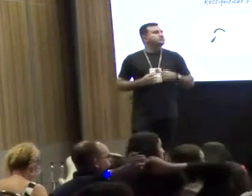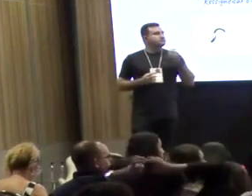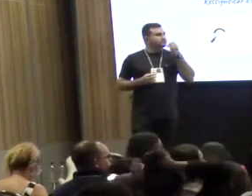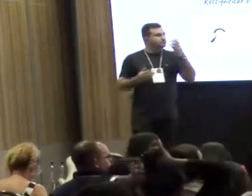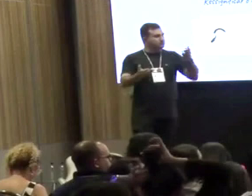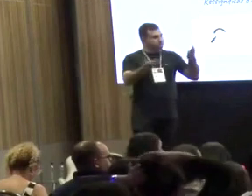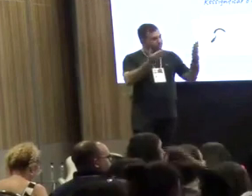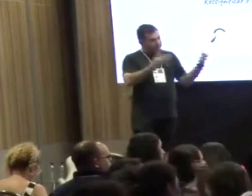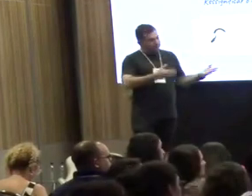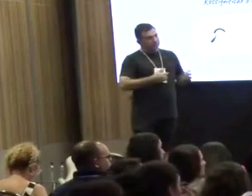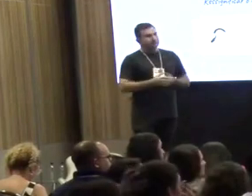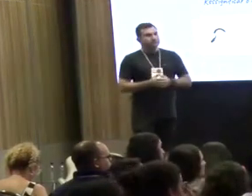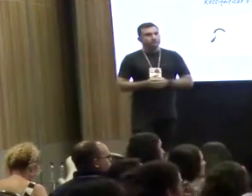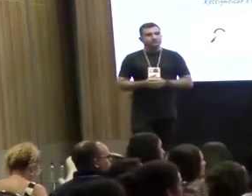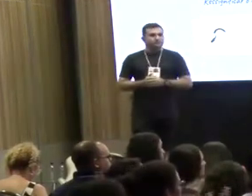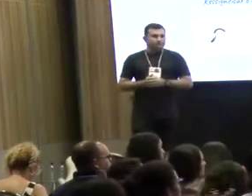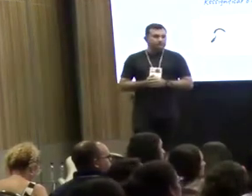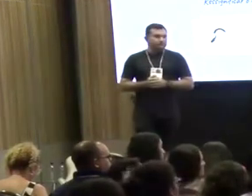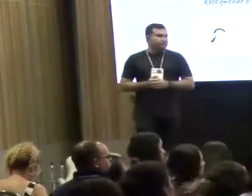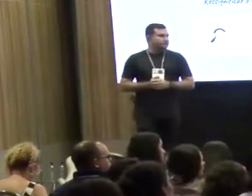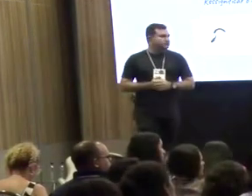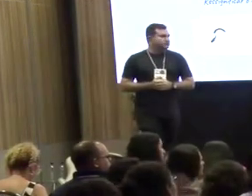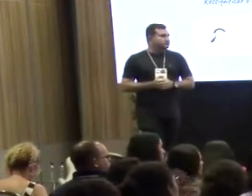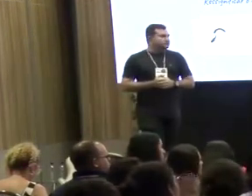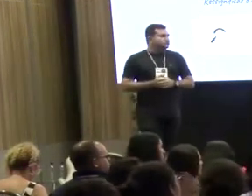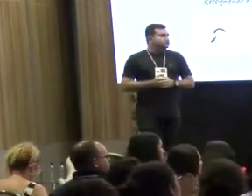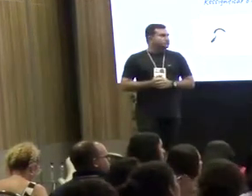bem-vinda, professora Vânia Rego.